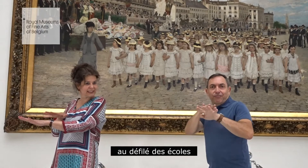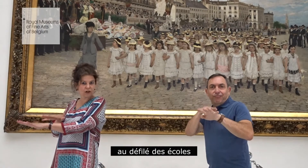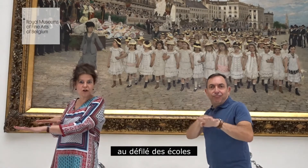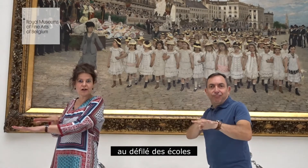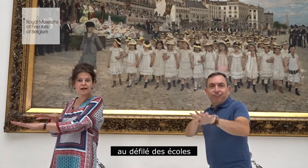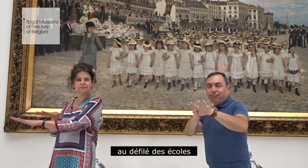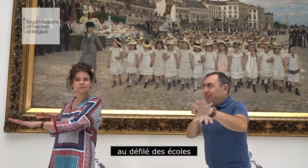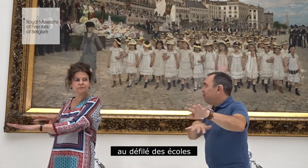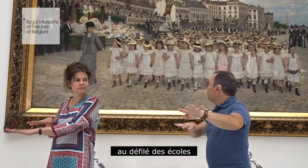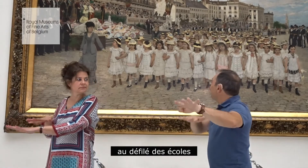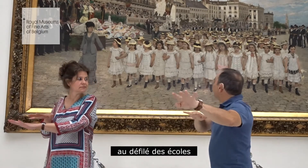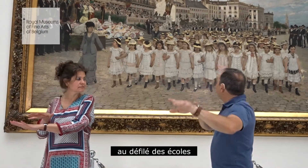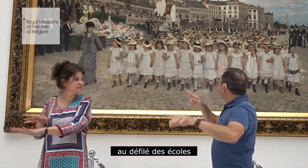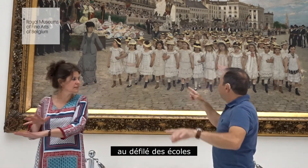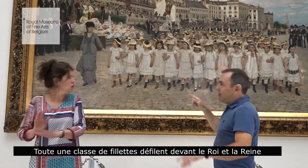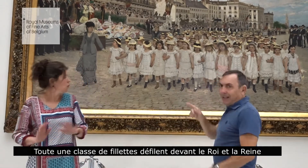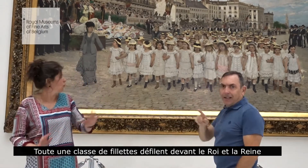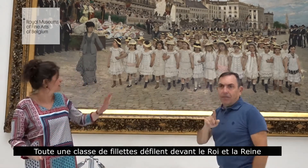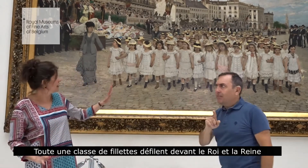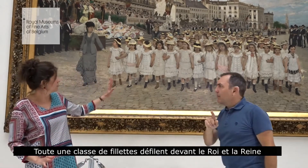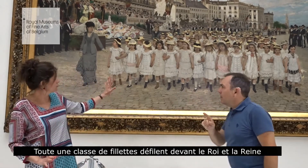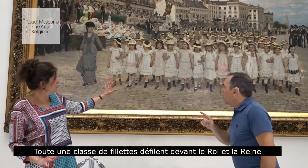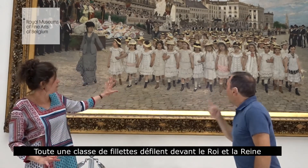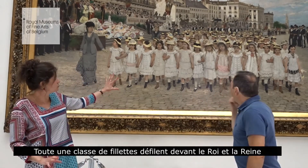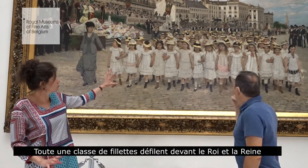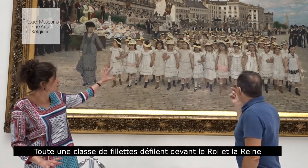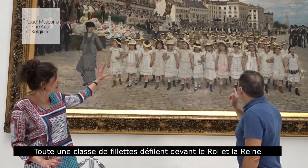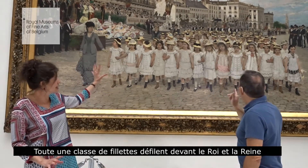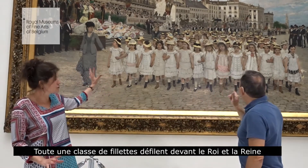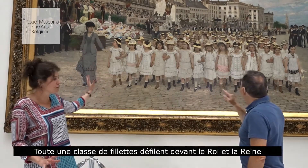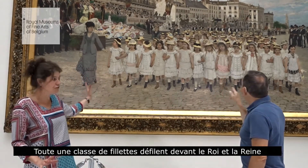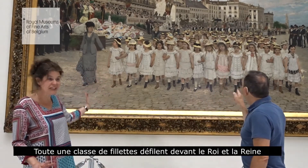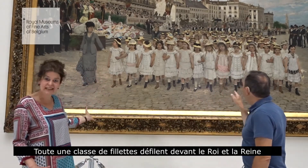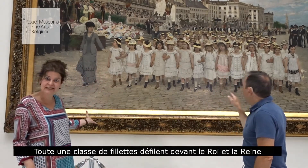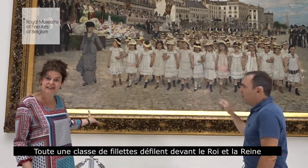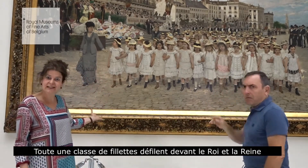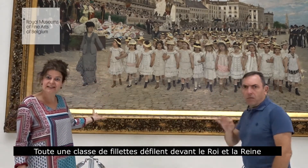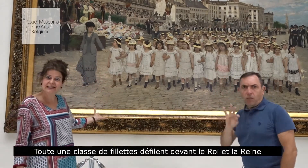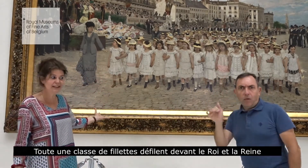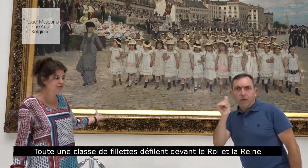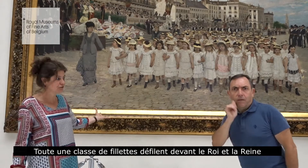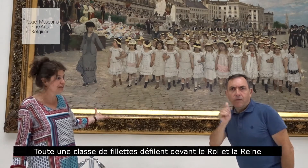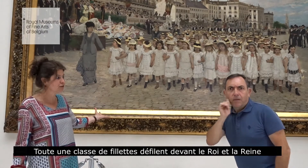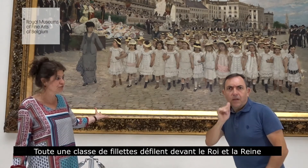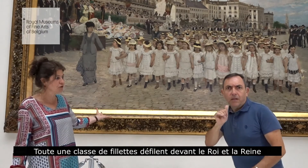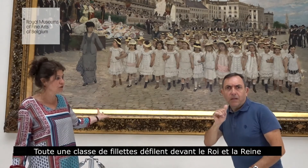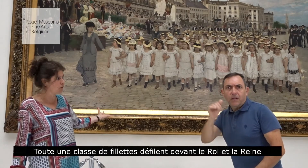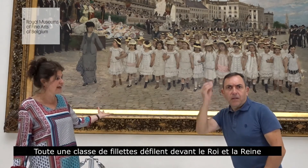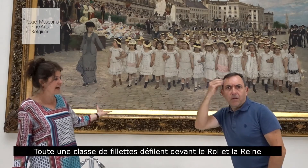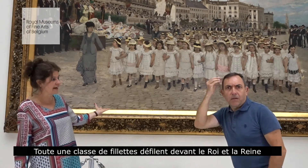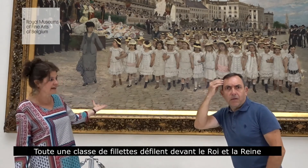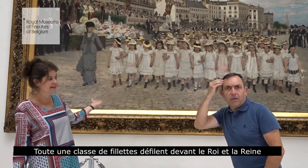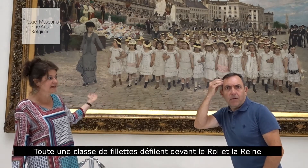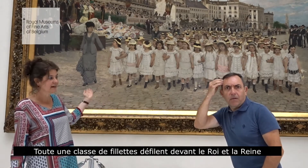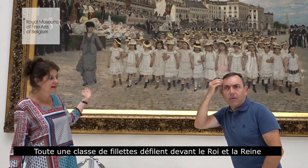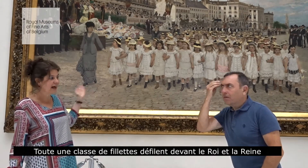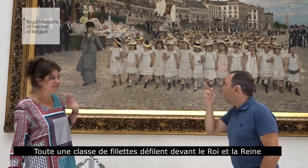écoles. On a là devant toute une classe de fillettes qui défilent devant le roi et la reine avec